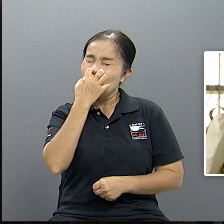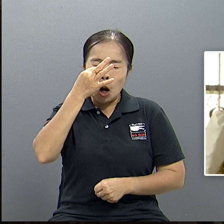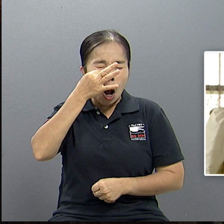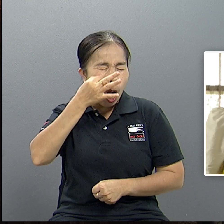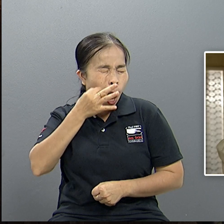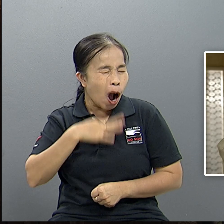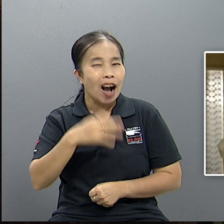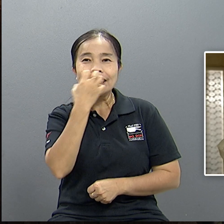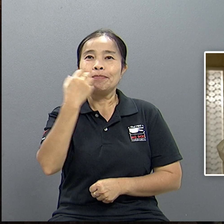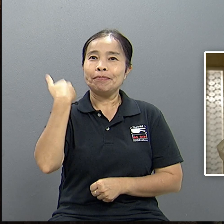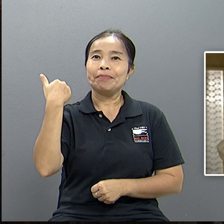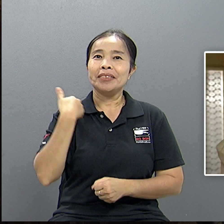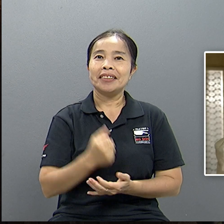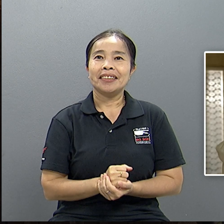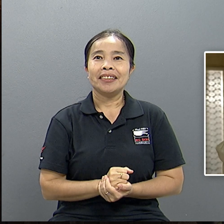ไหล